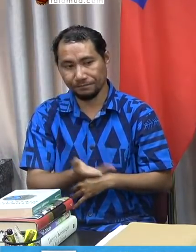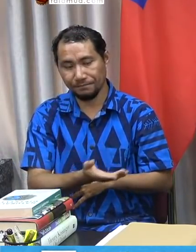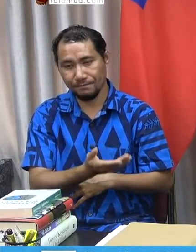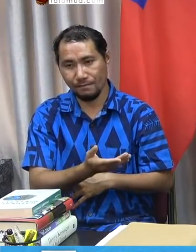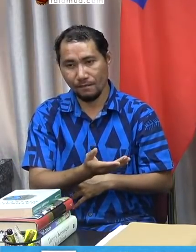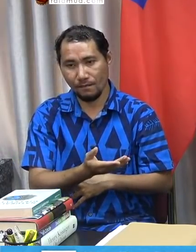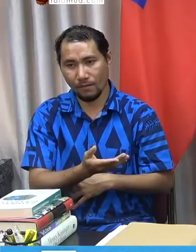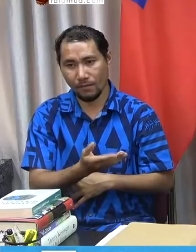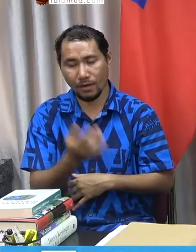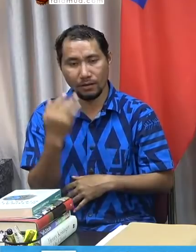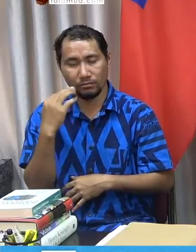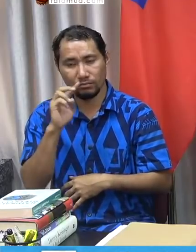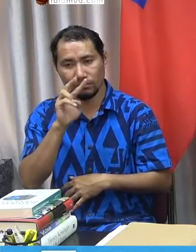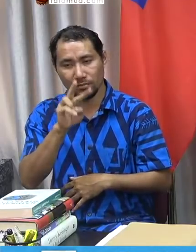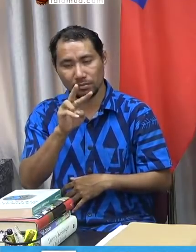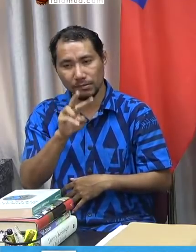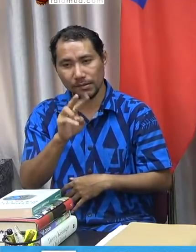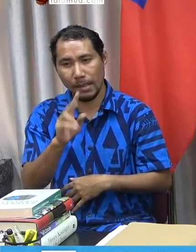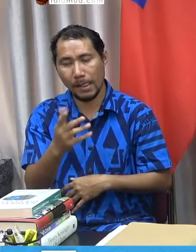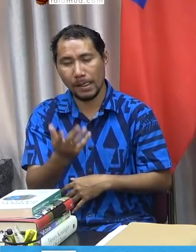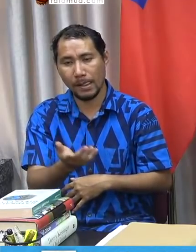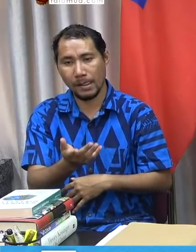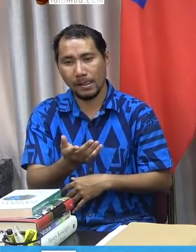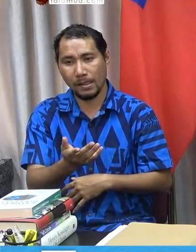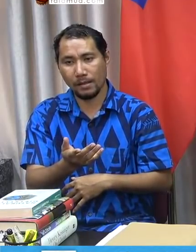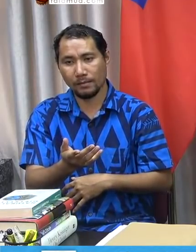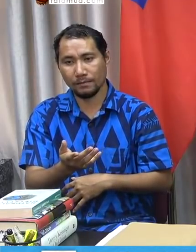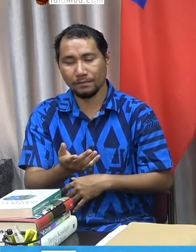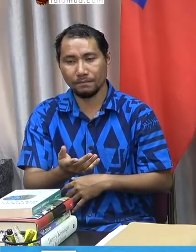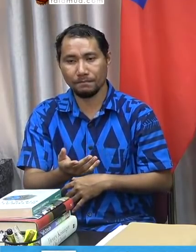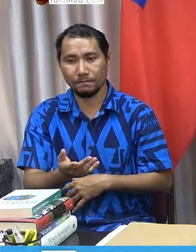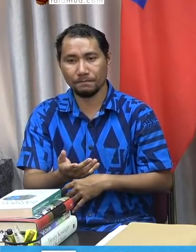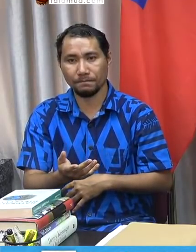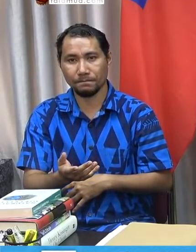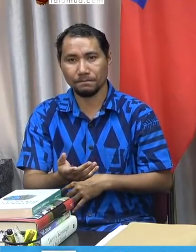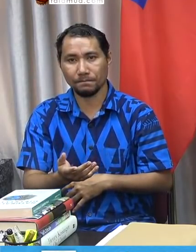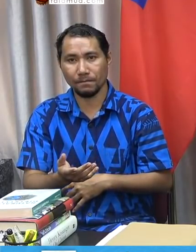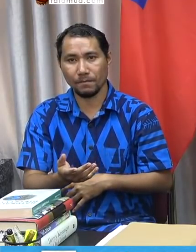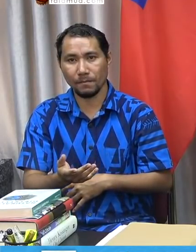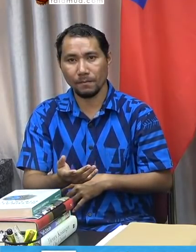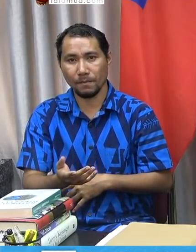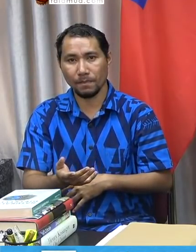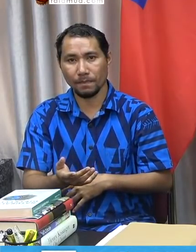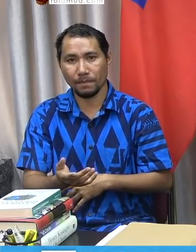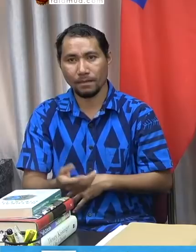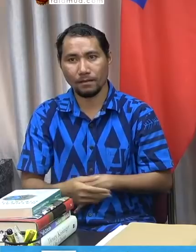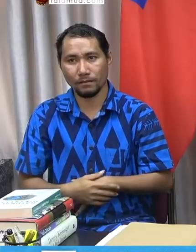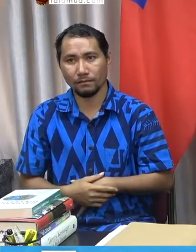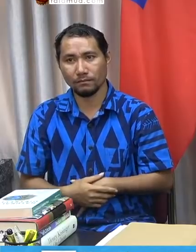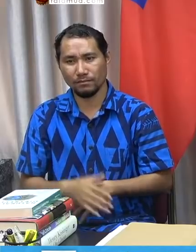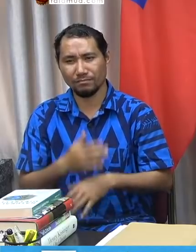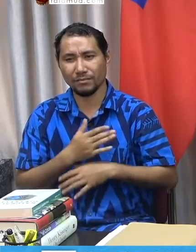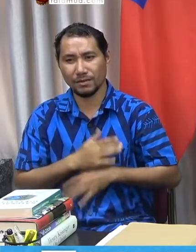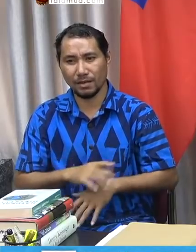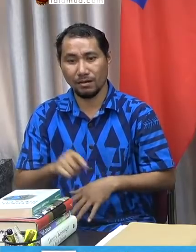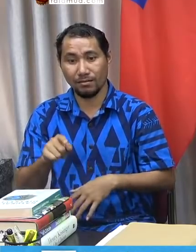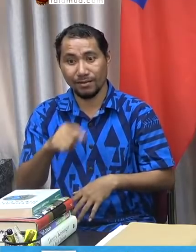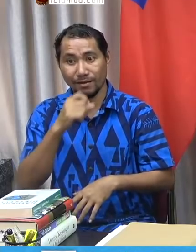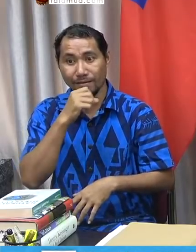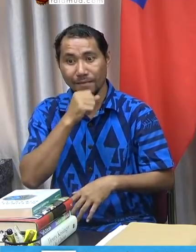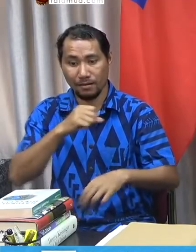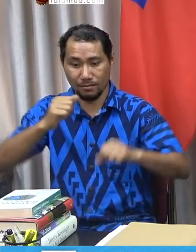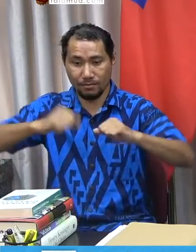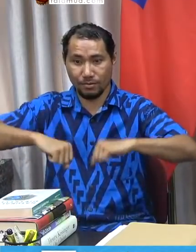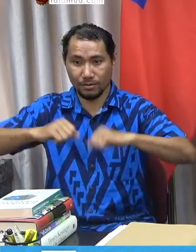mawhauwhau ma le waai atu ua ia i lava se whinangalo o le pelestene whaauau ia le whaatautonga i le